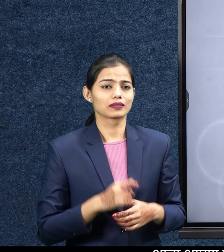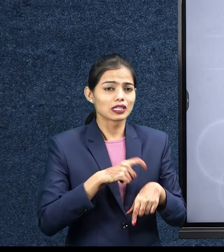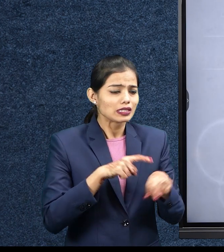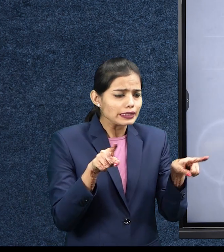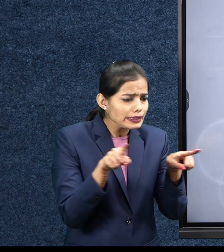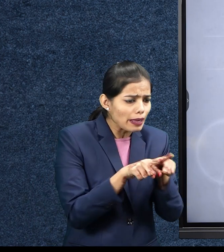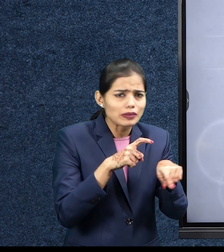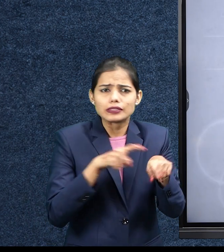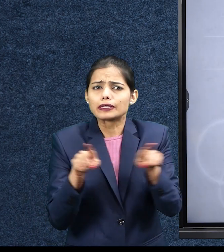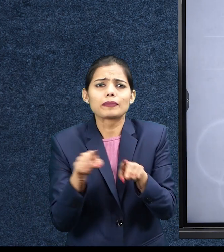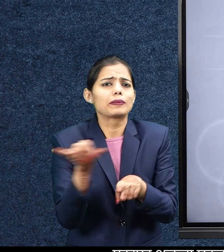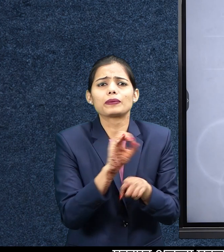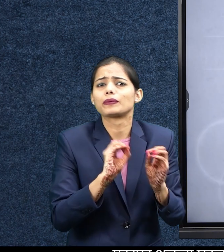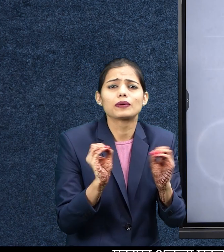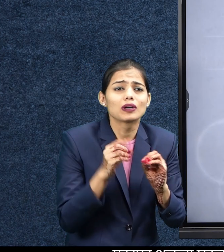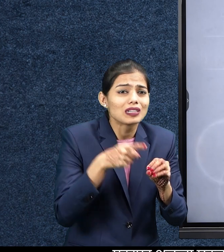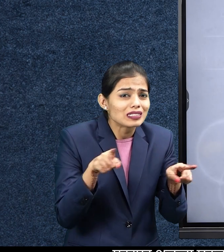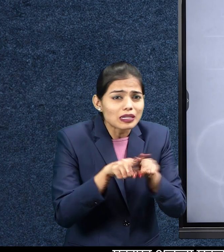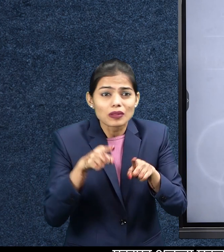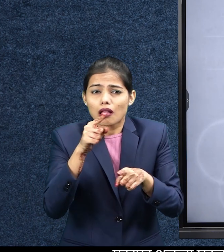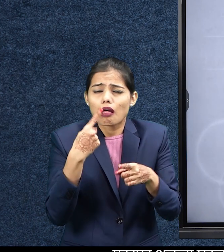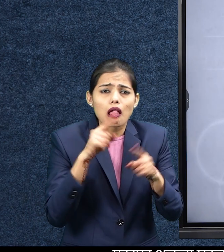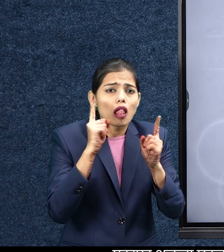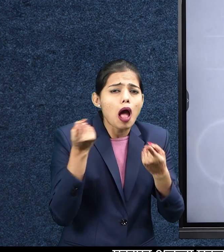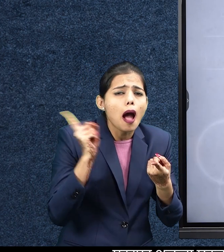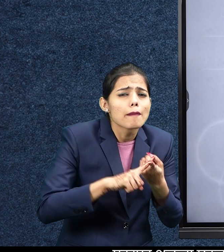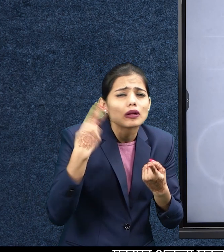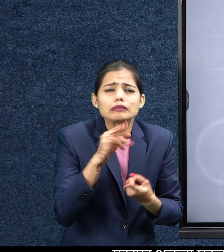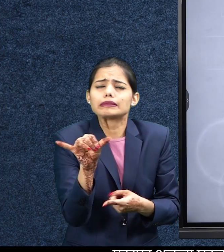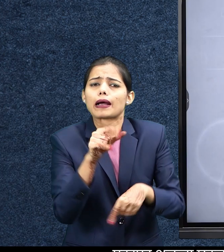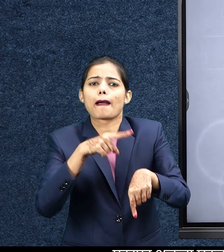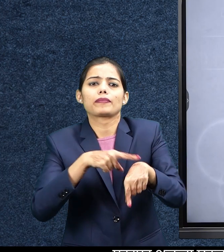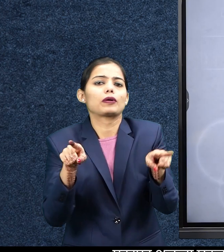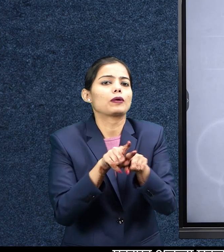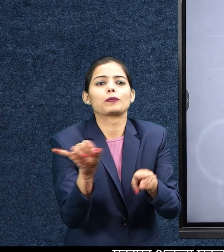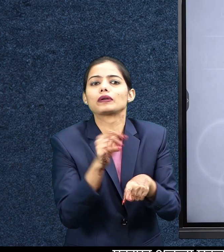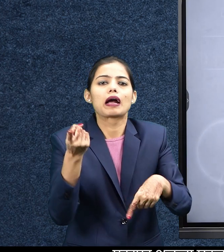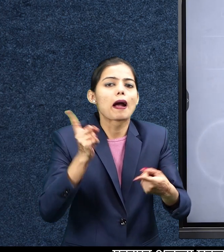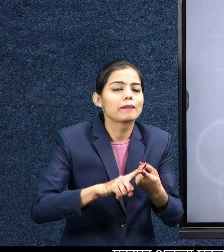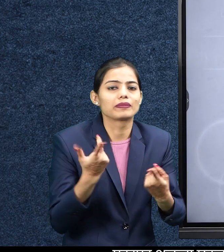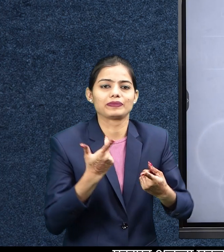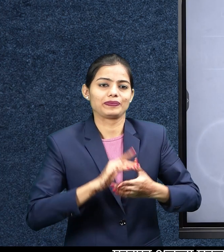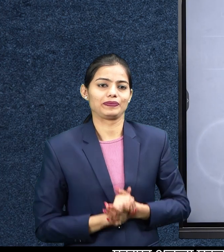परस्पर अनन्य कार्यक्रम. परस्पर अनन्य घटना अशा घटना आहेत ज्या एकाच वेळी घडू शकत नाहीत.